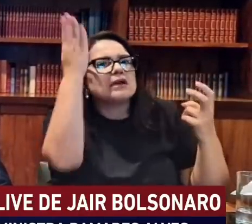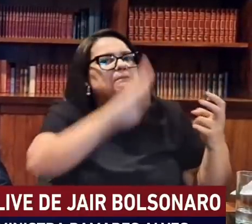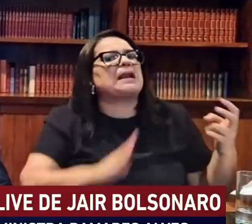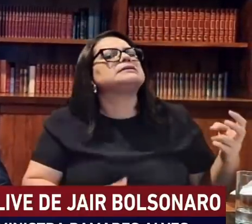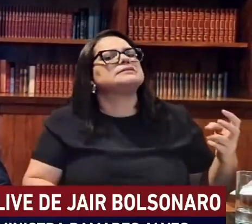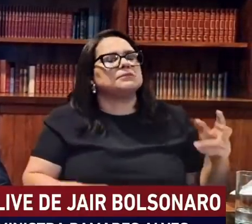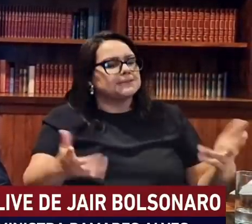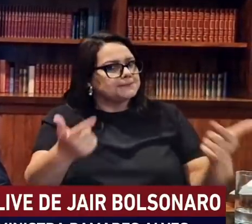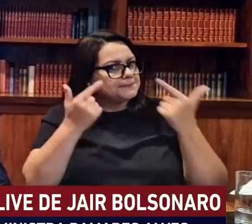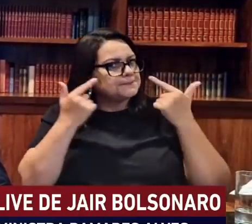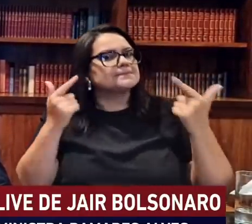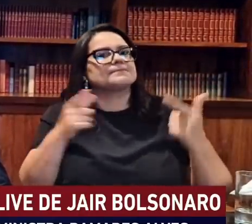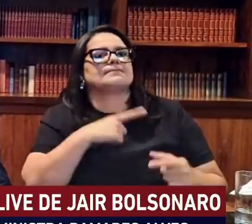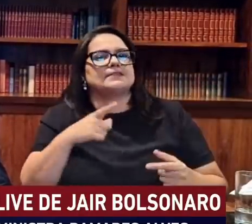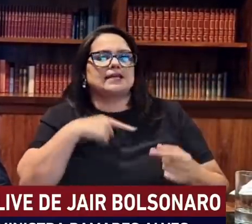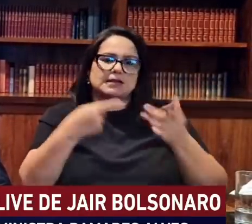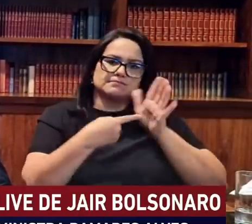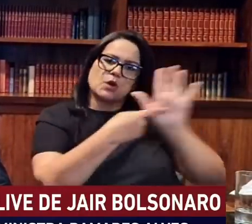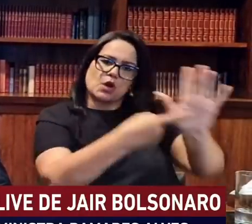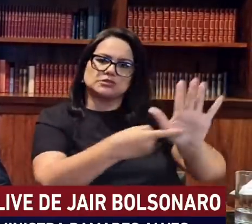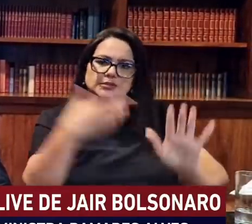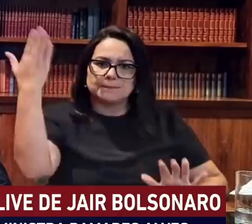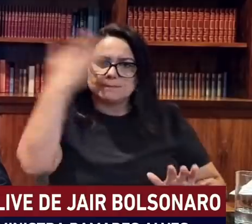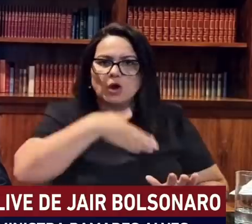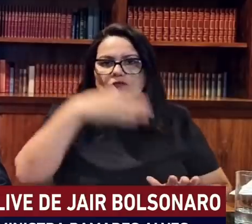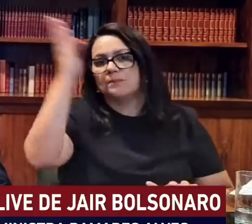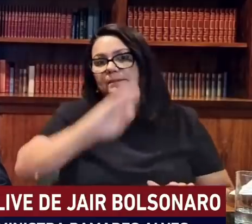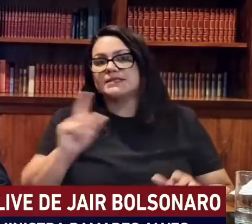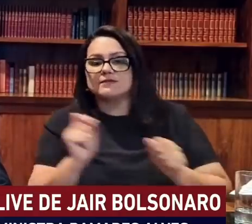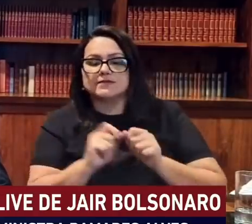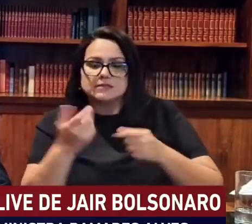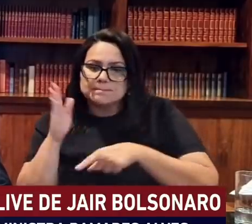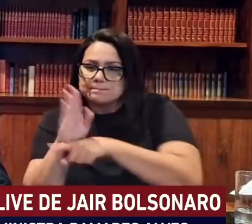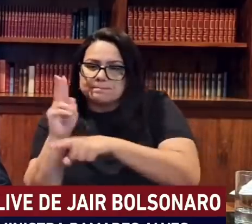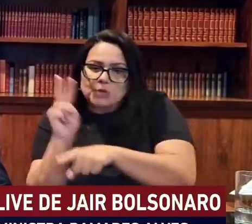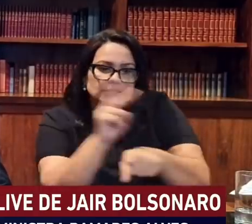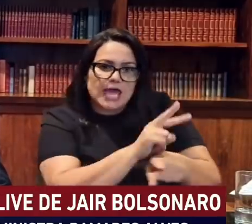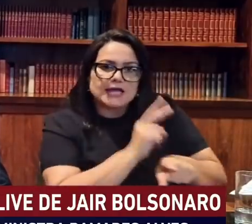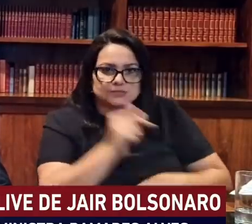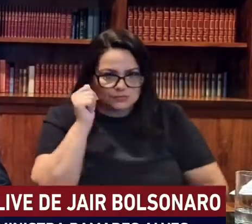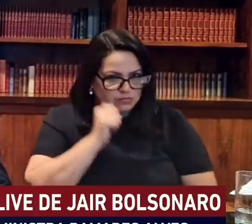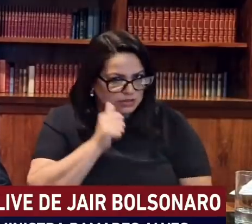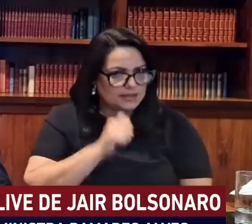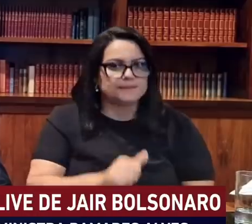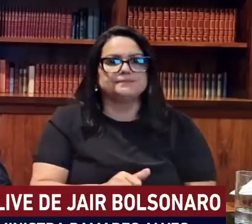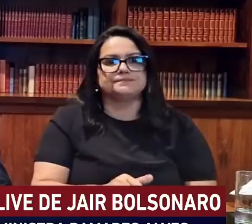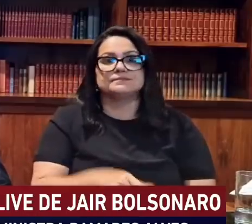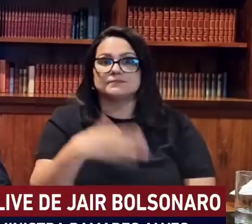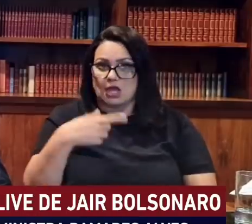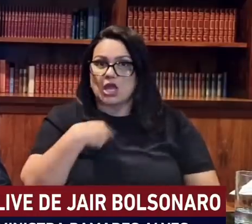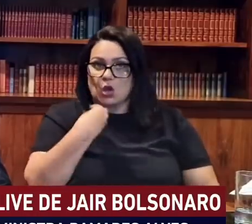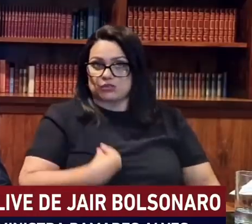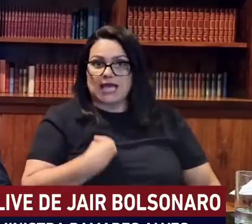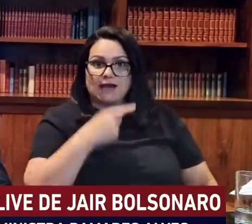ainda bem que nós tínhamos o que mostrar o que o Brasil está fazendo para proteger mulher. Inclusive, presidente, quando eu estava